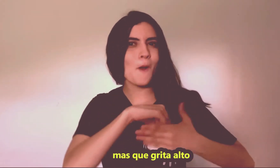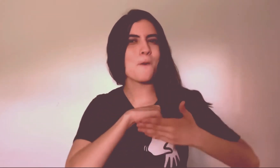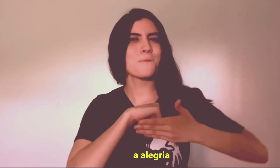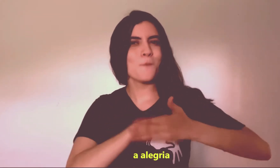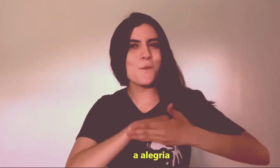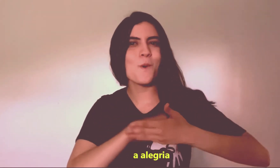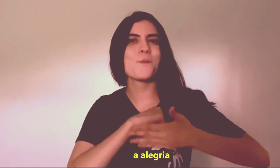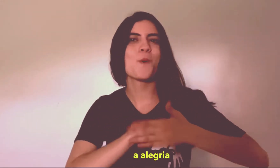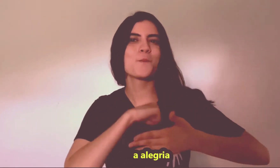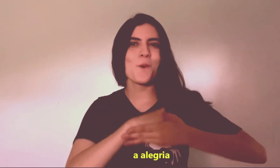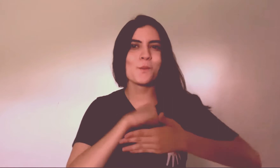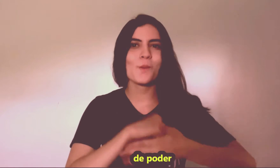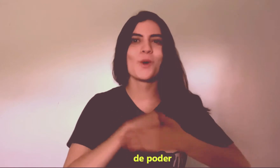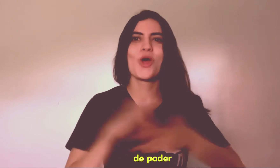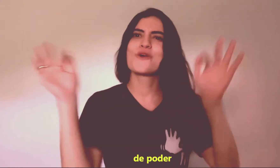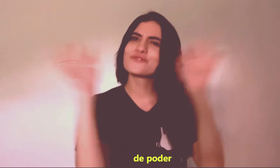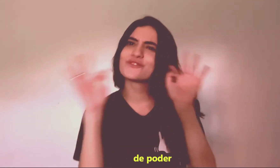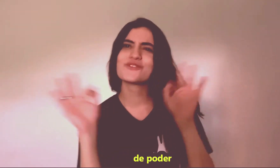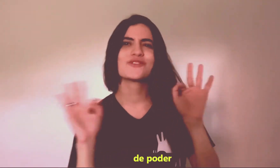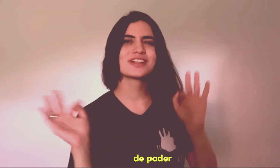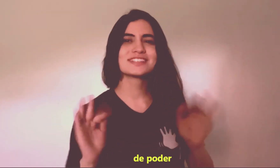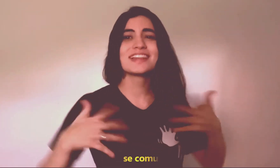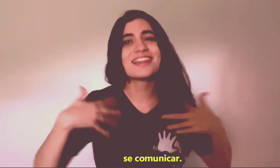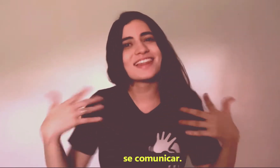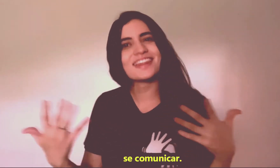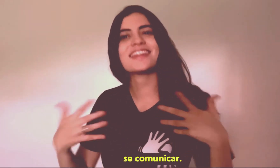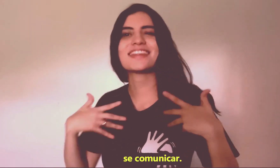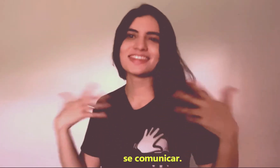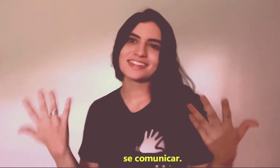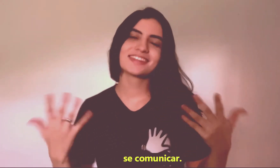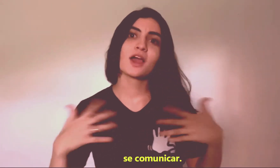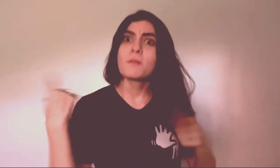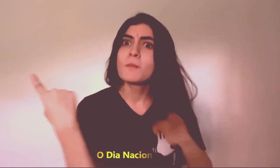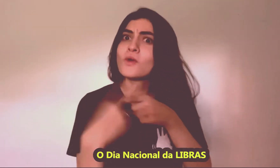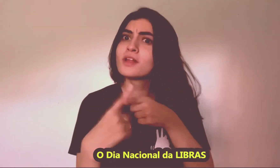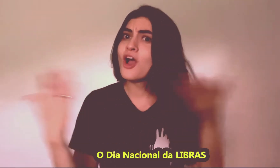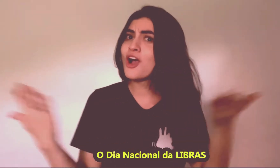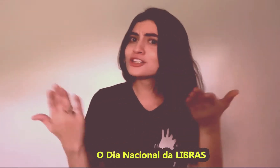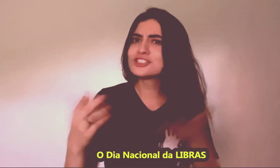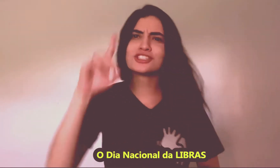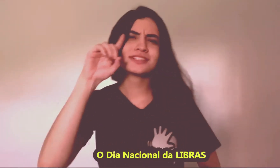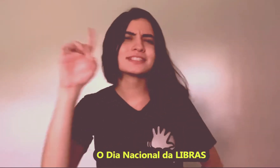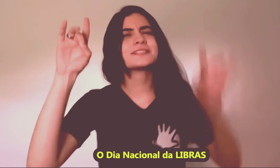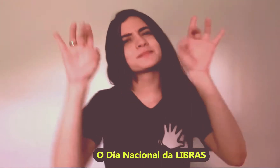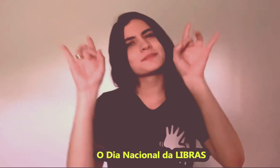mas que grita alto a alegria de poder se comunicar. O Dia Nacional da Libras